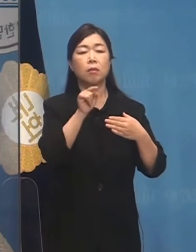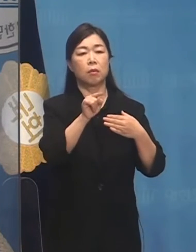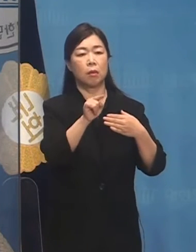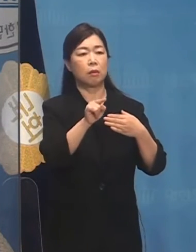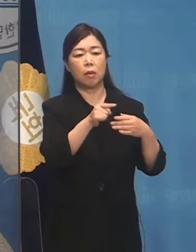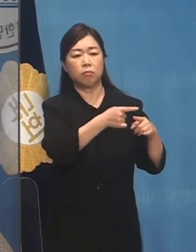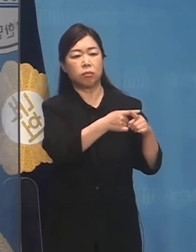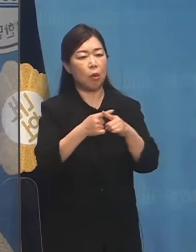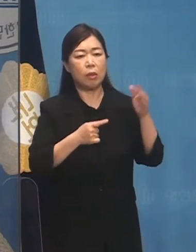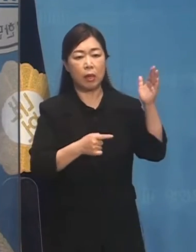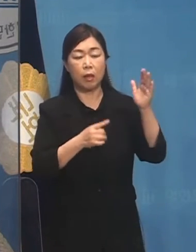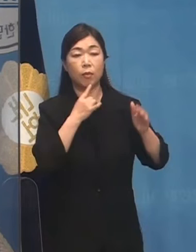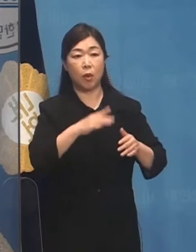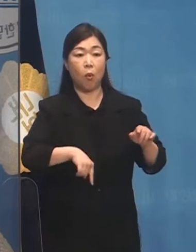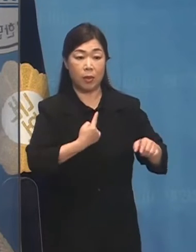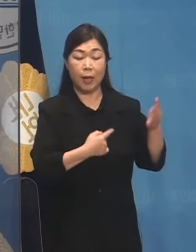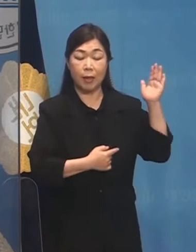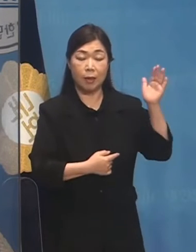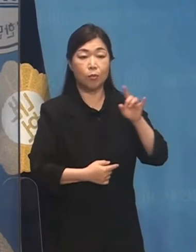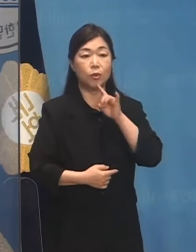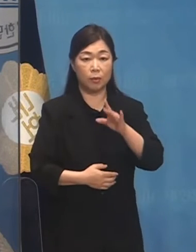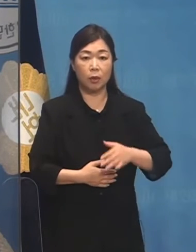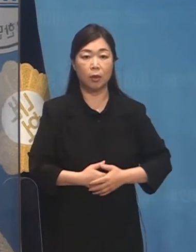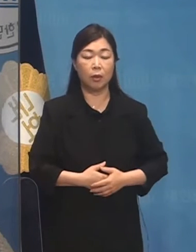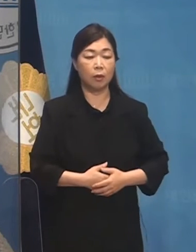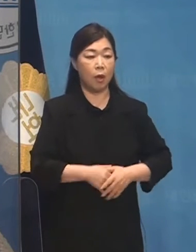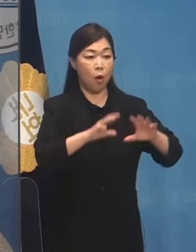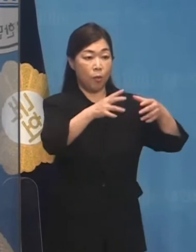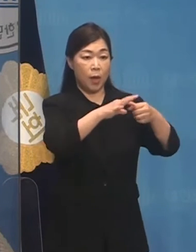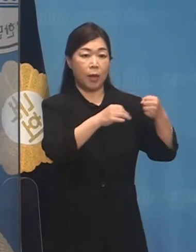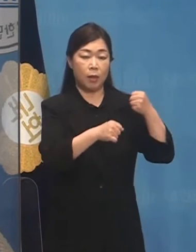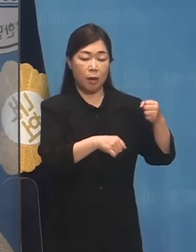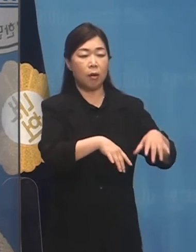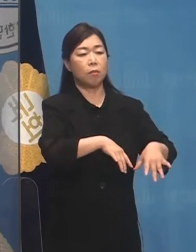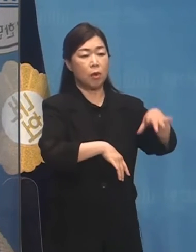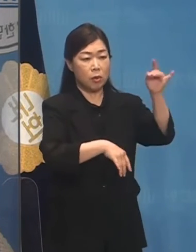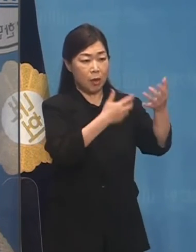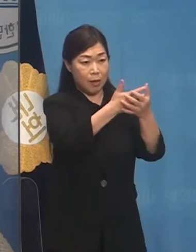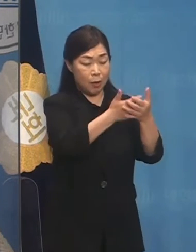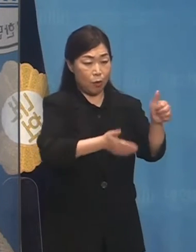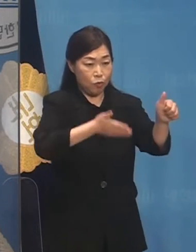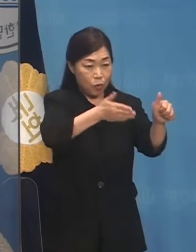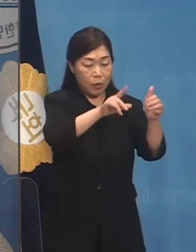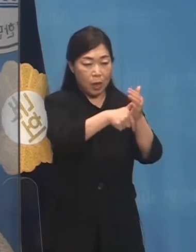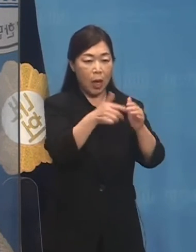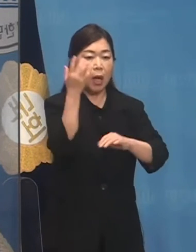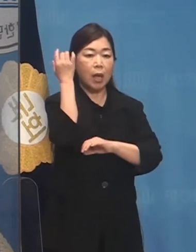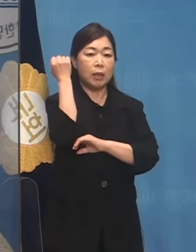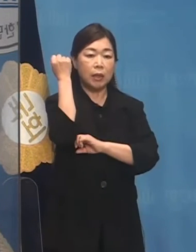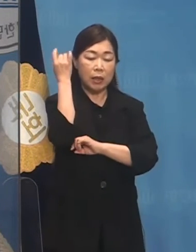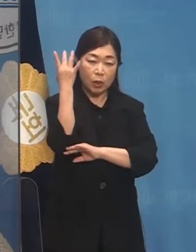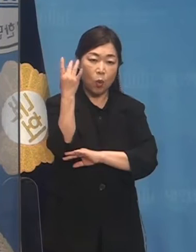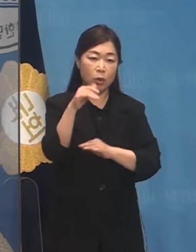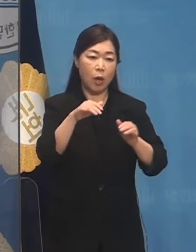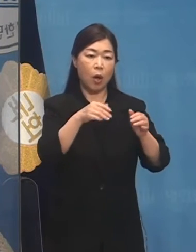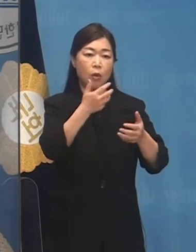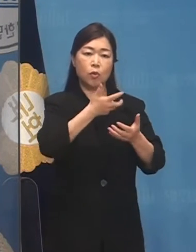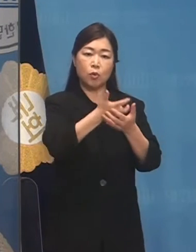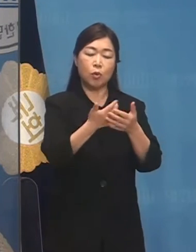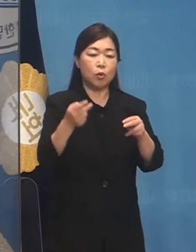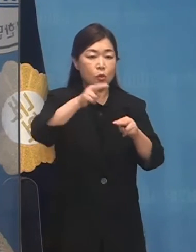이는 일방적인 주장입니다. 먼저 국민의힘은 자료 요청이 기존 청문회의 두세 배에 달한다고